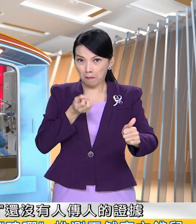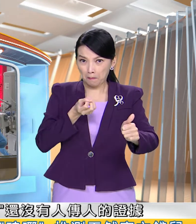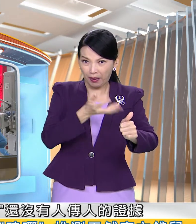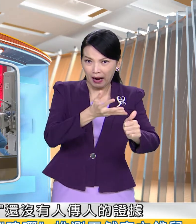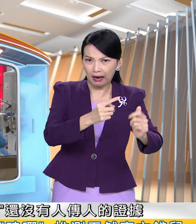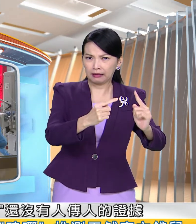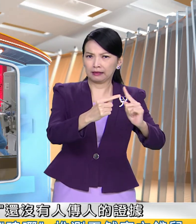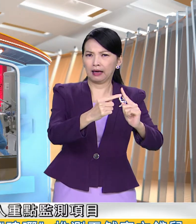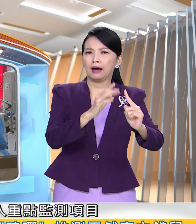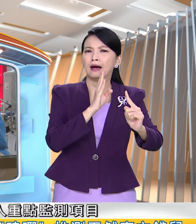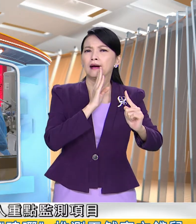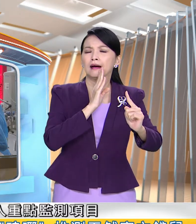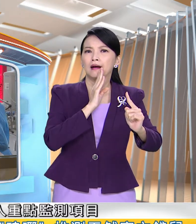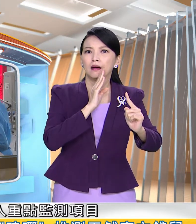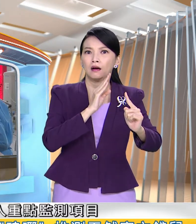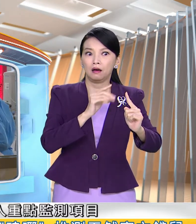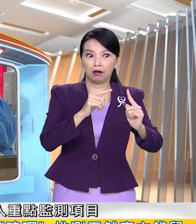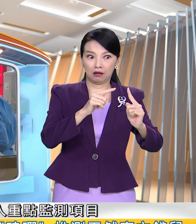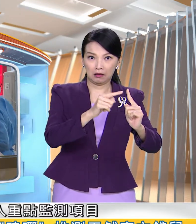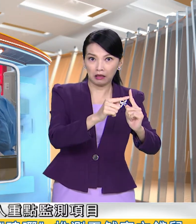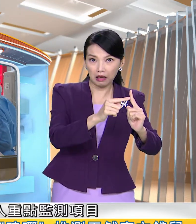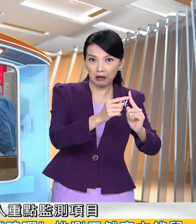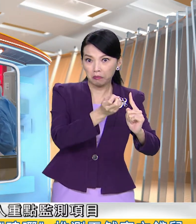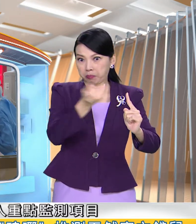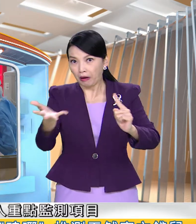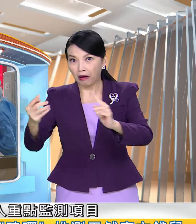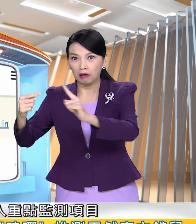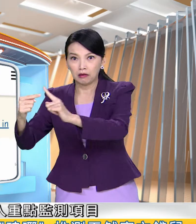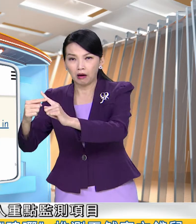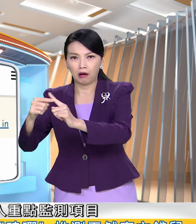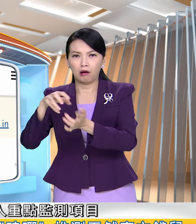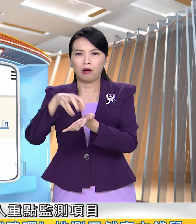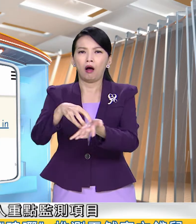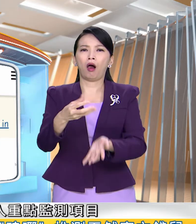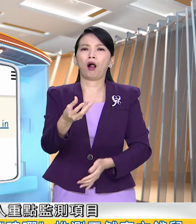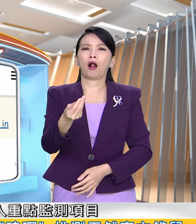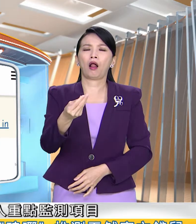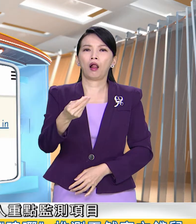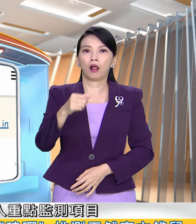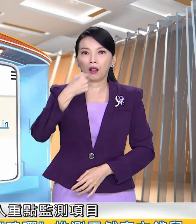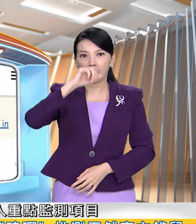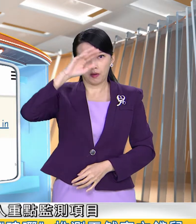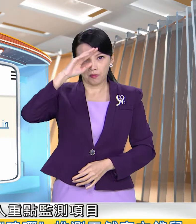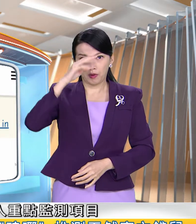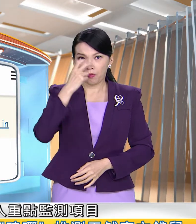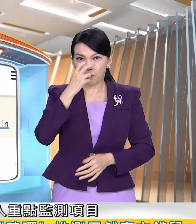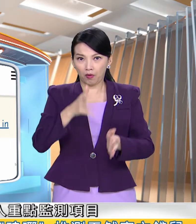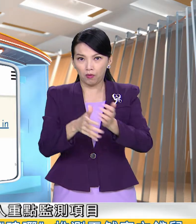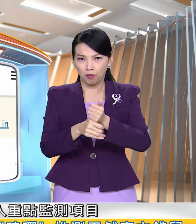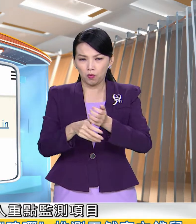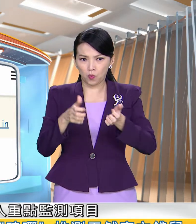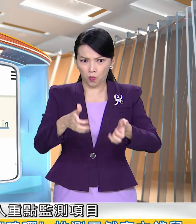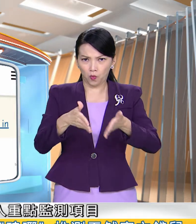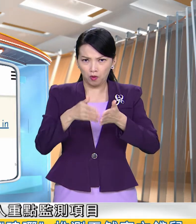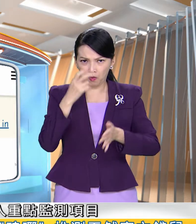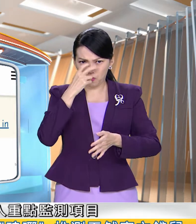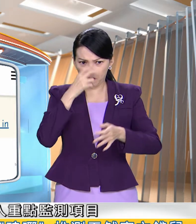据，疾管署不排除要纳入重点监测项目。